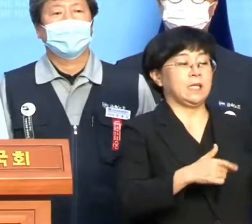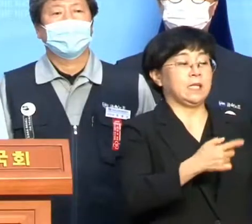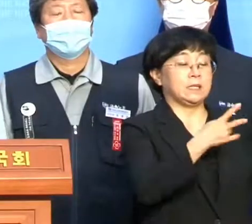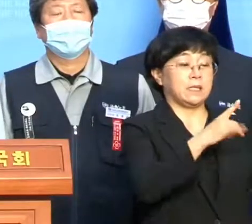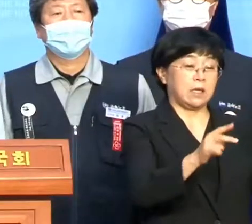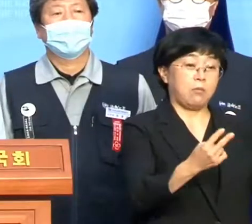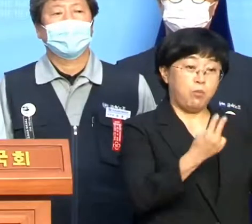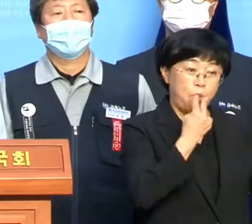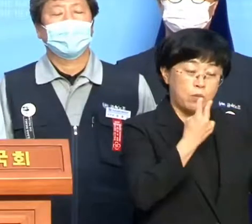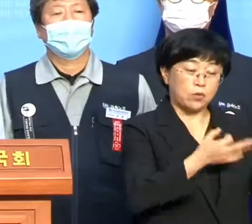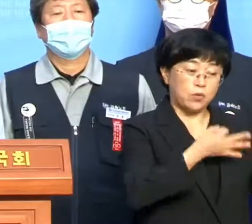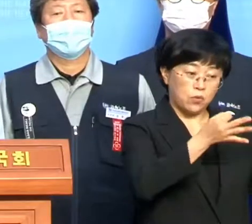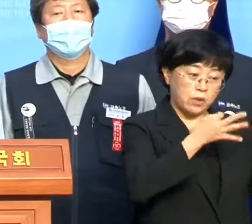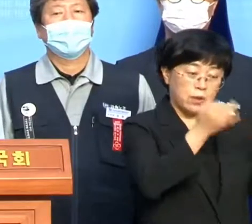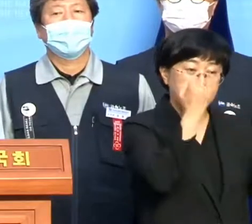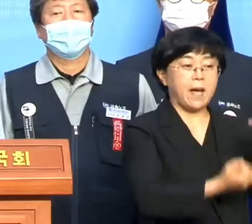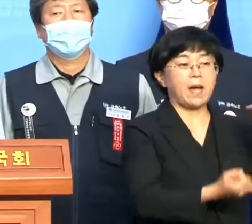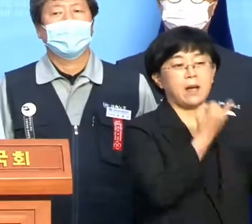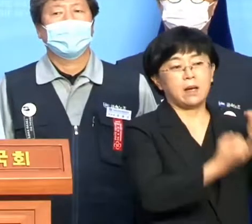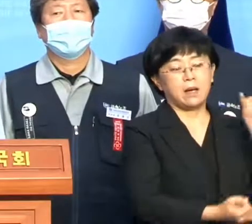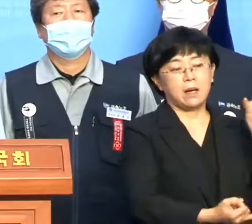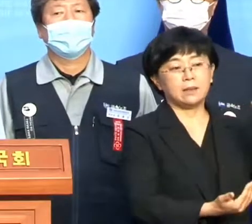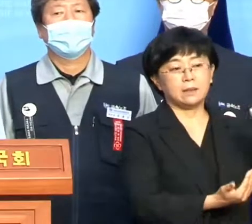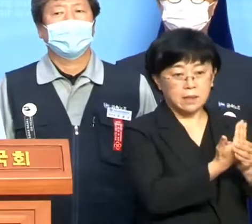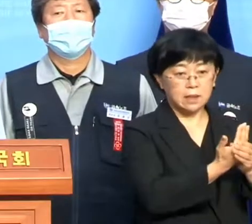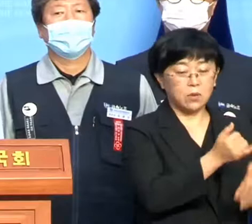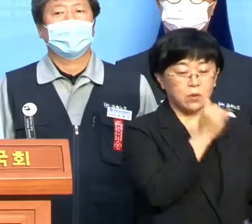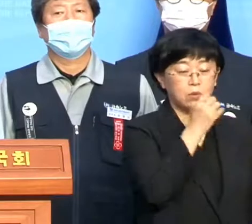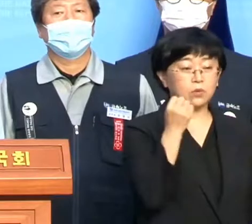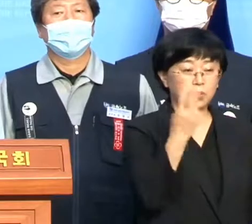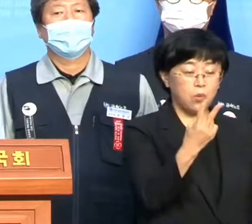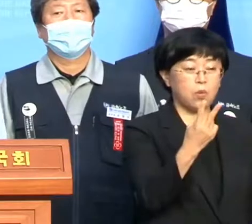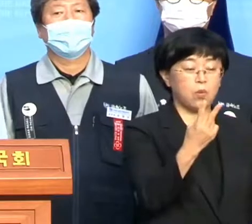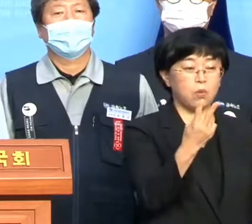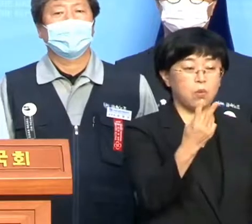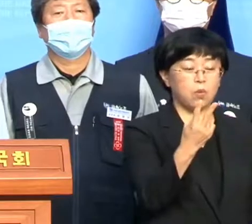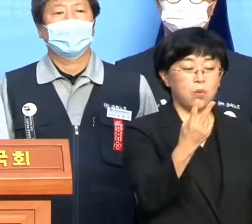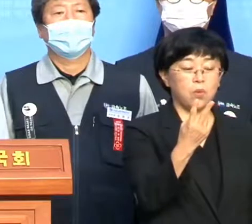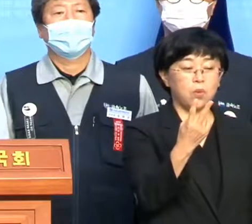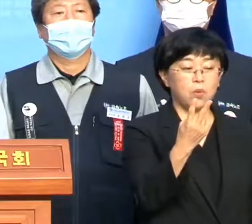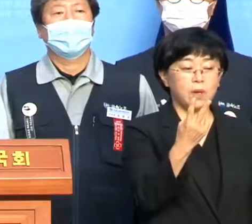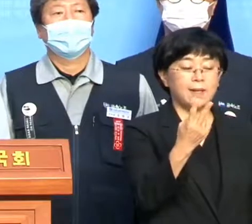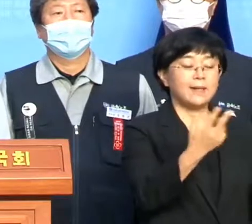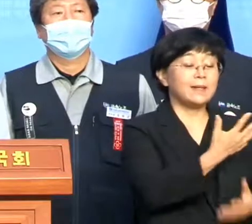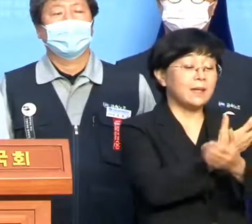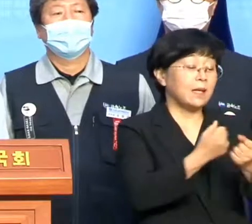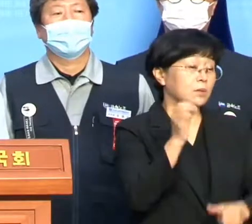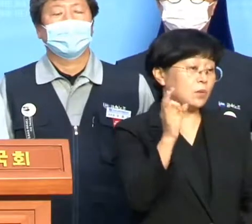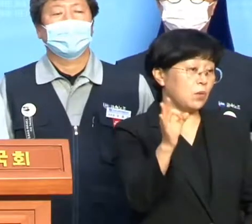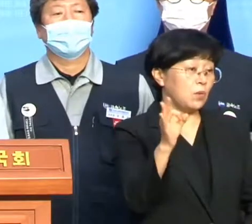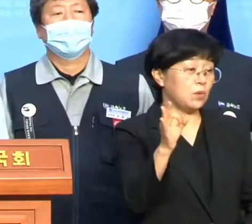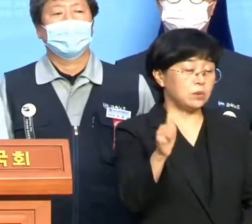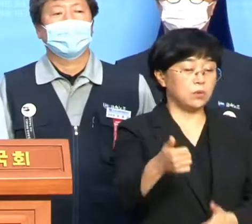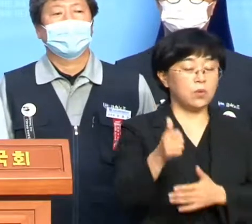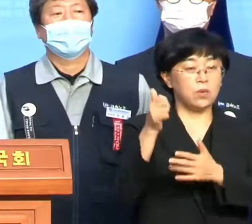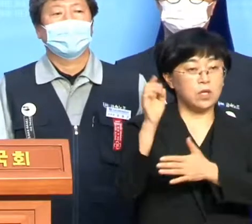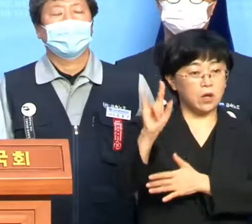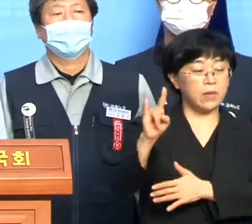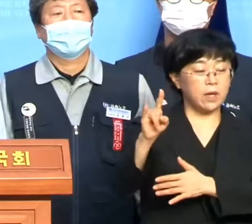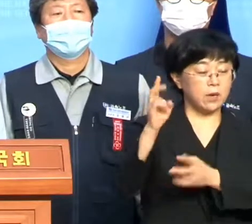보험료가 체납된 현상이 발생하고 달리하면 계약금을 현대중공업이